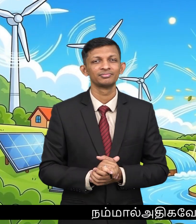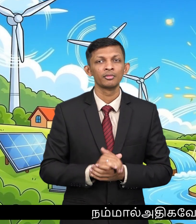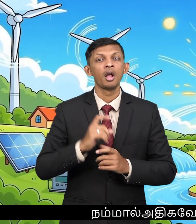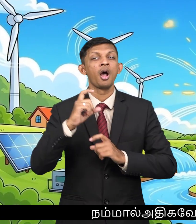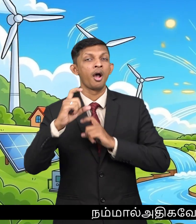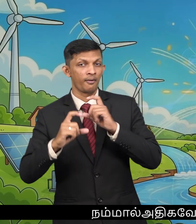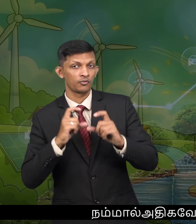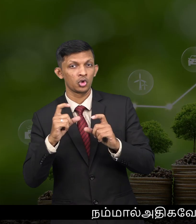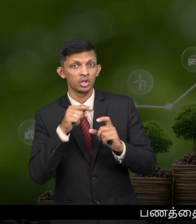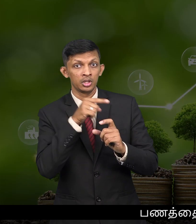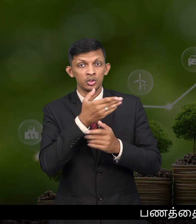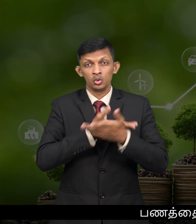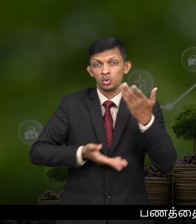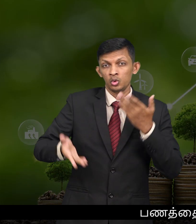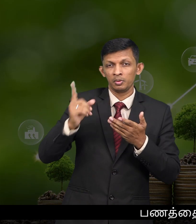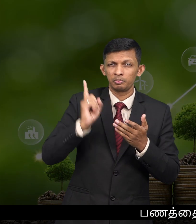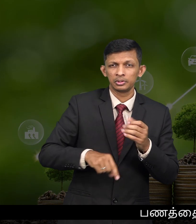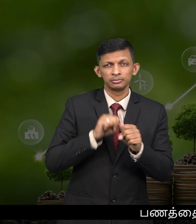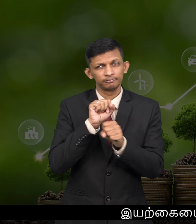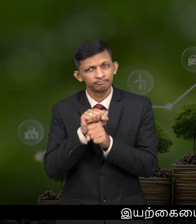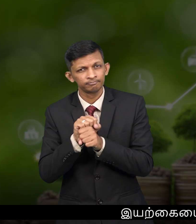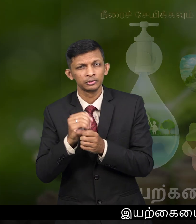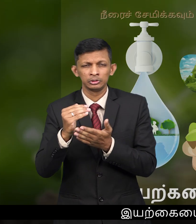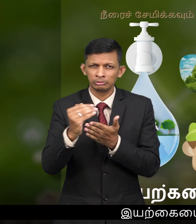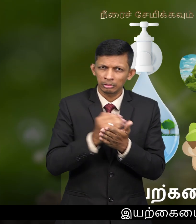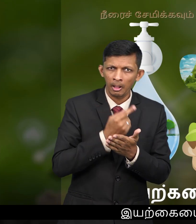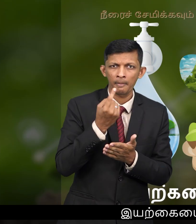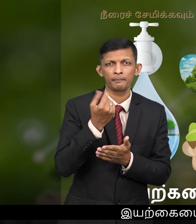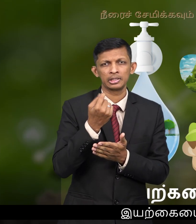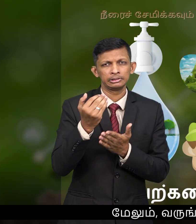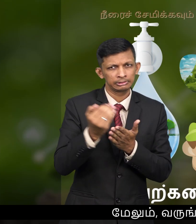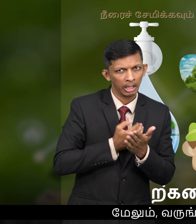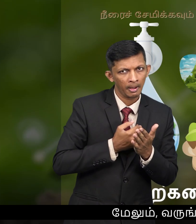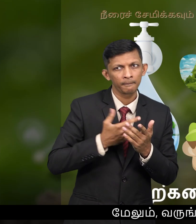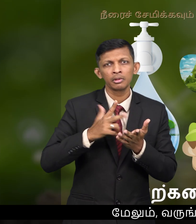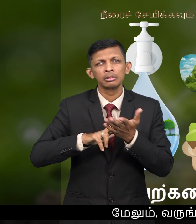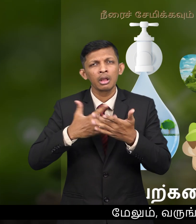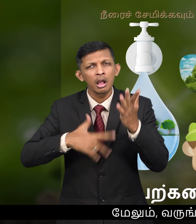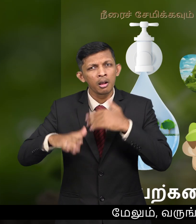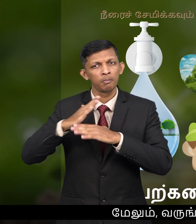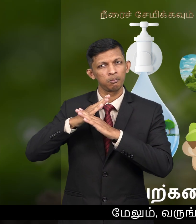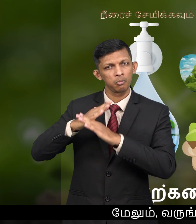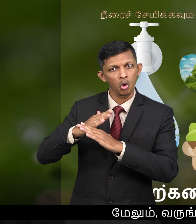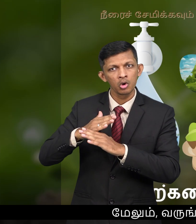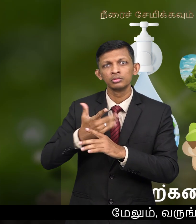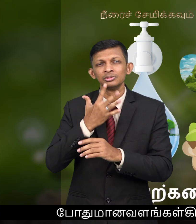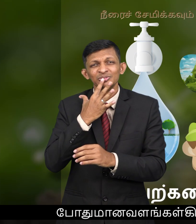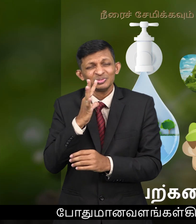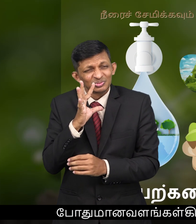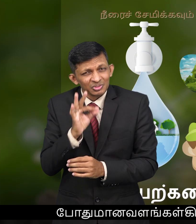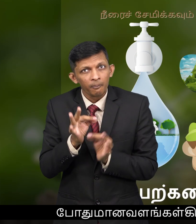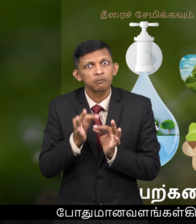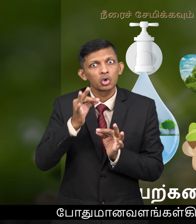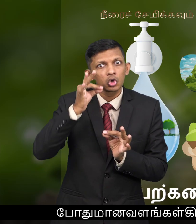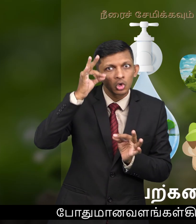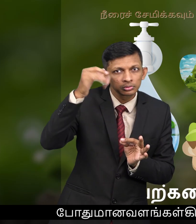அதிக வேலைகளை செய்ய முடியும், பணத்தை சேமிக்க முடியும், இயற்கையை பாதுகாக்க முடியும். மேலும் வருங்கால சந்ததியினருக்கும்